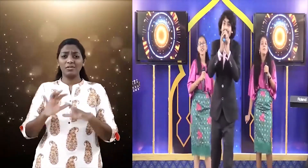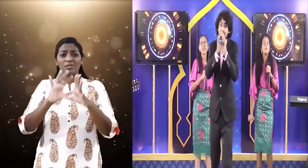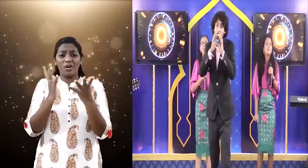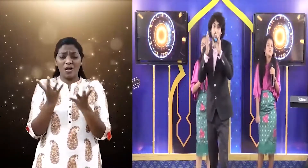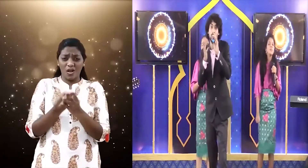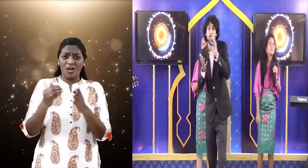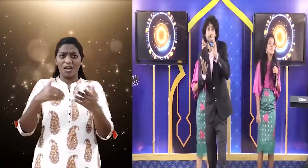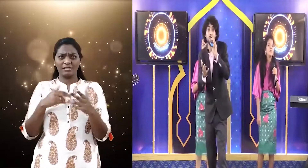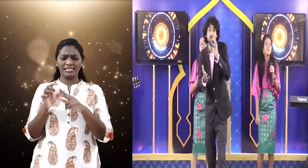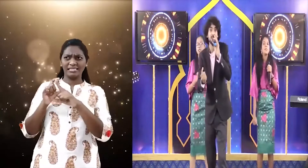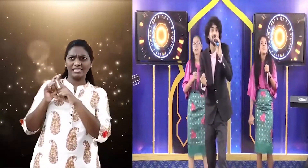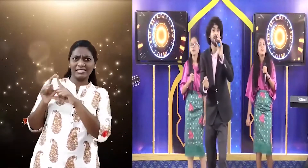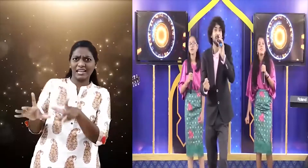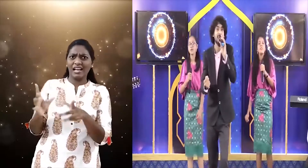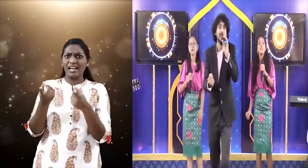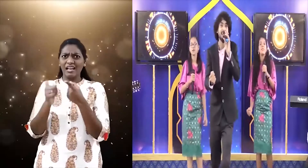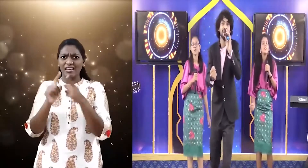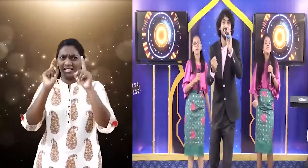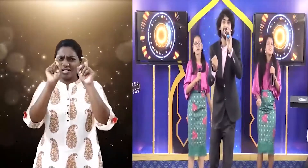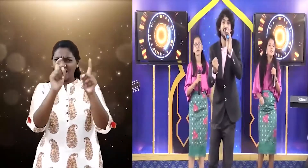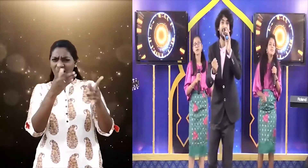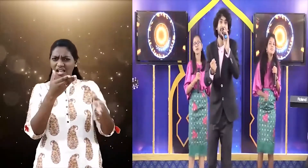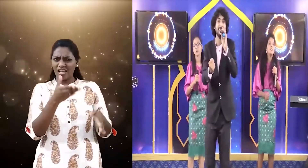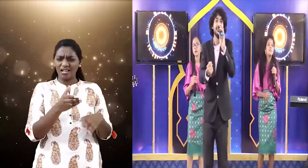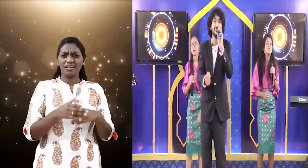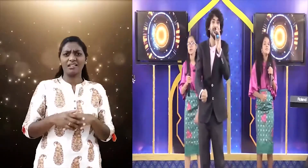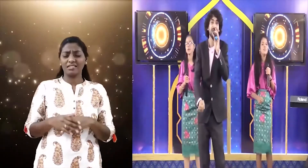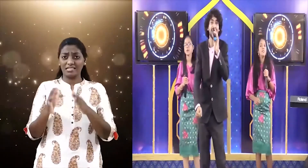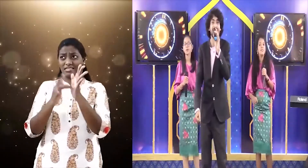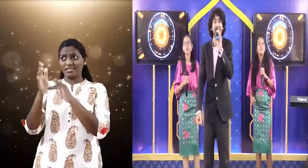नहीं, ये सबसे खतरनाक